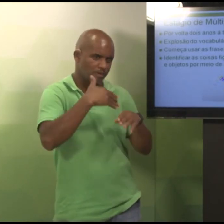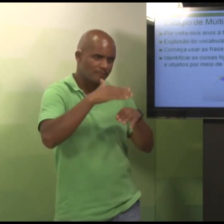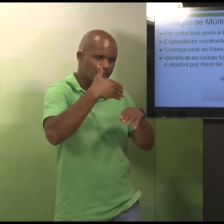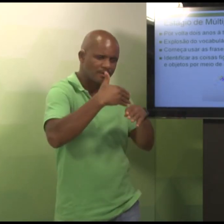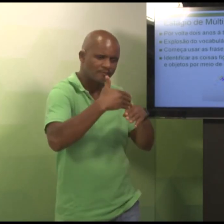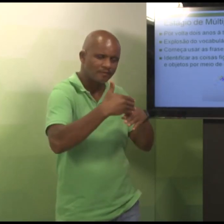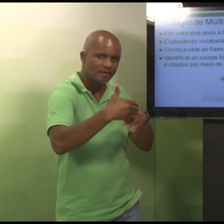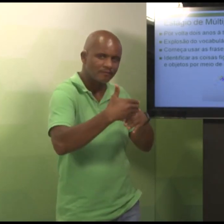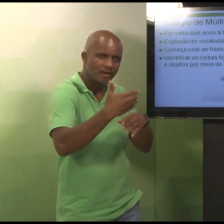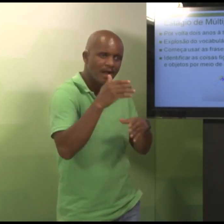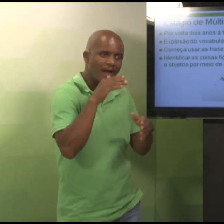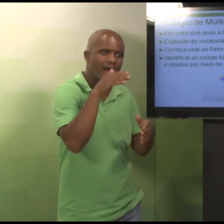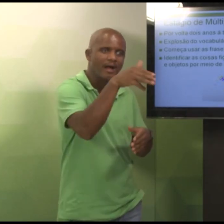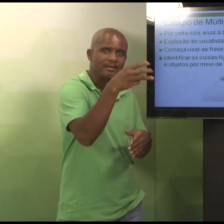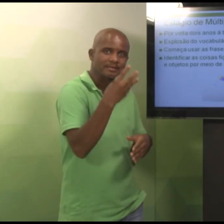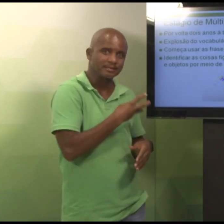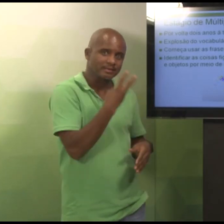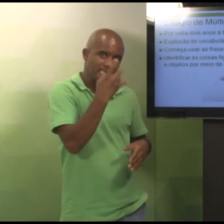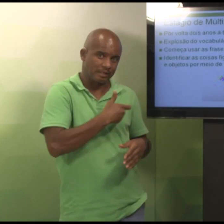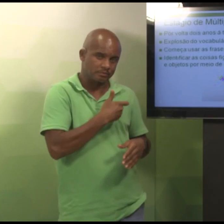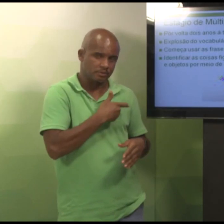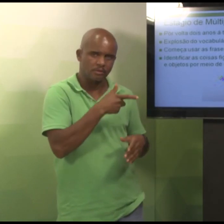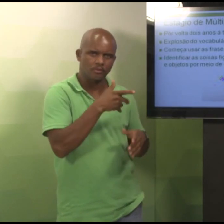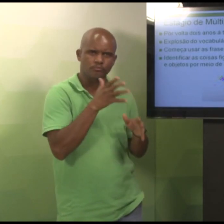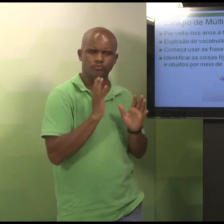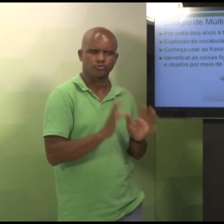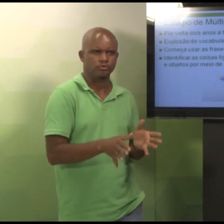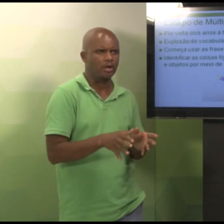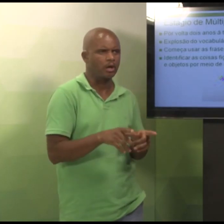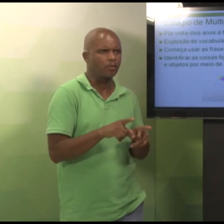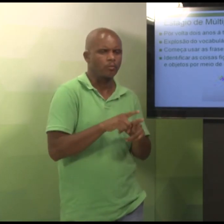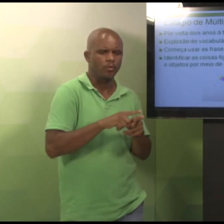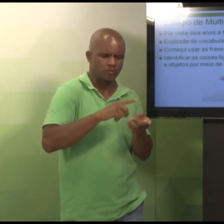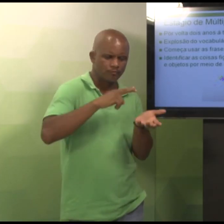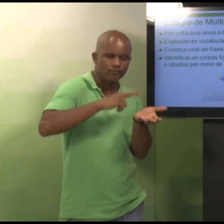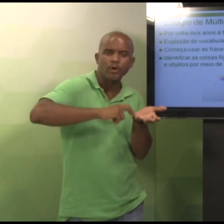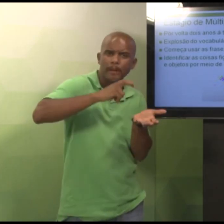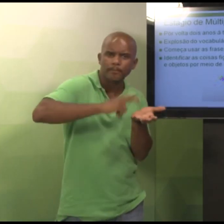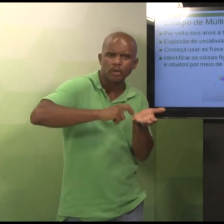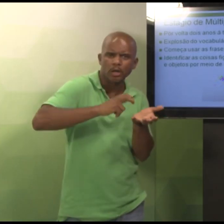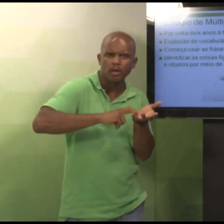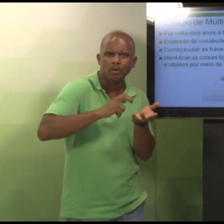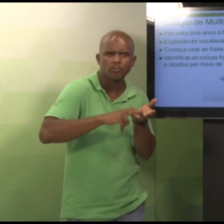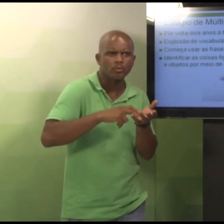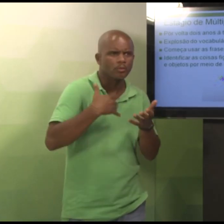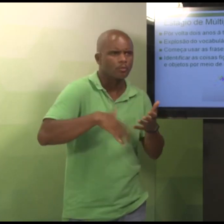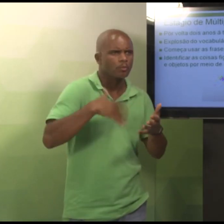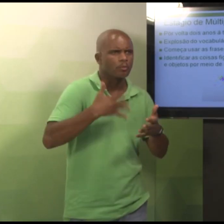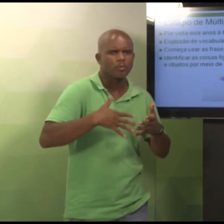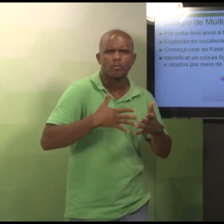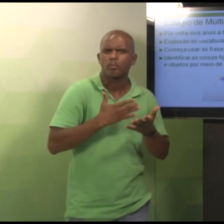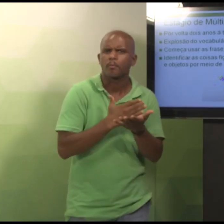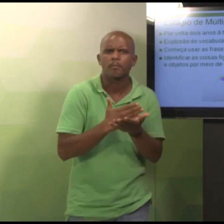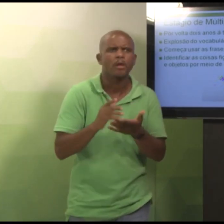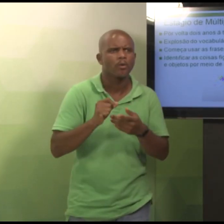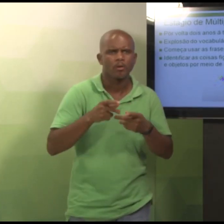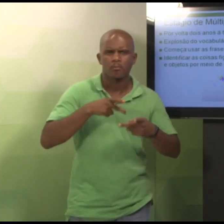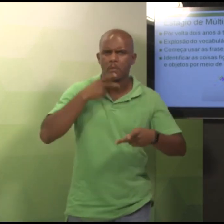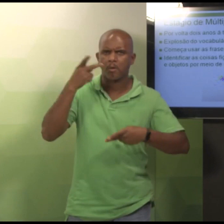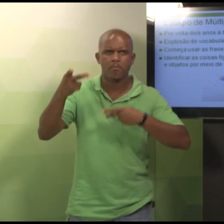dos 3 anos, a criança ela já tem um vocabulário, já está aumentando o